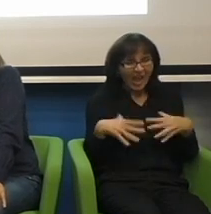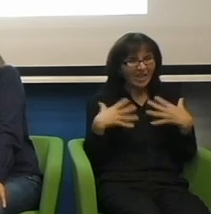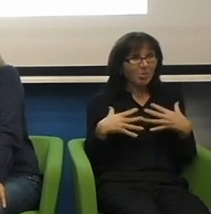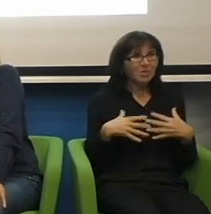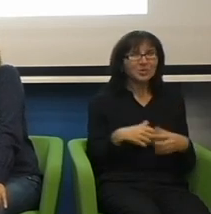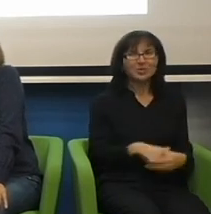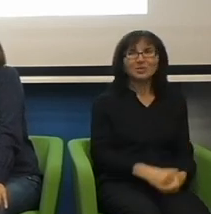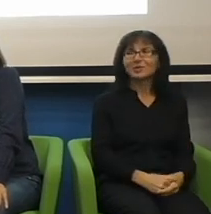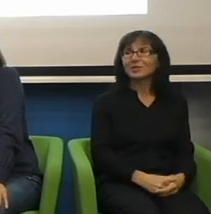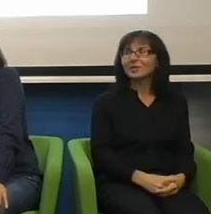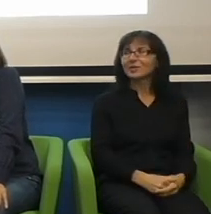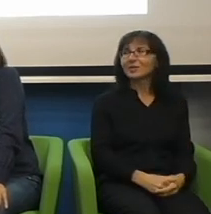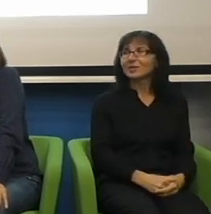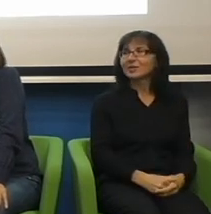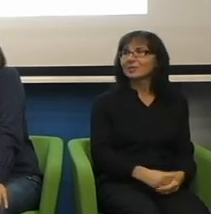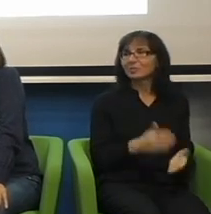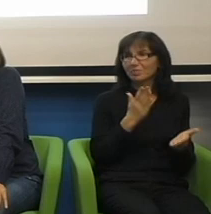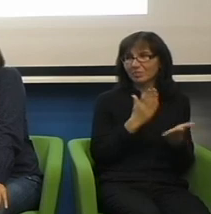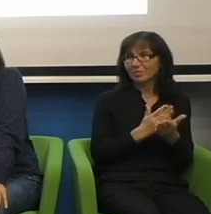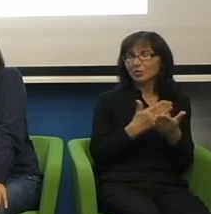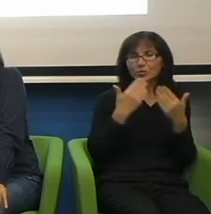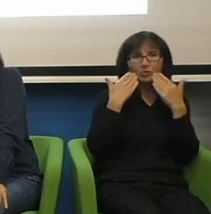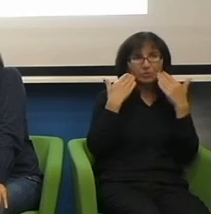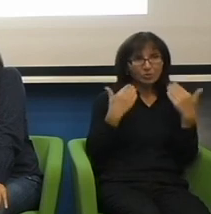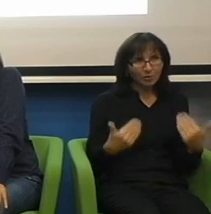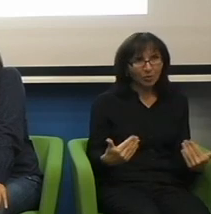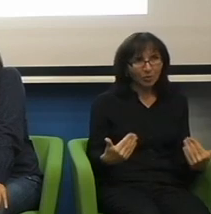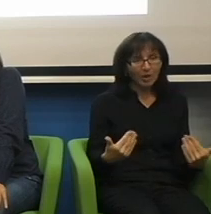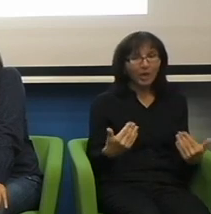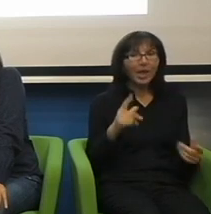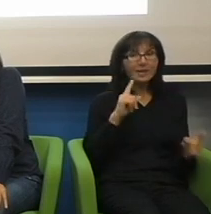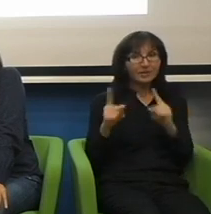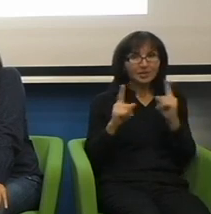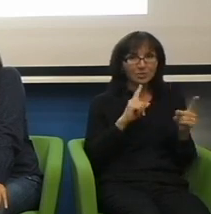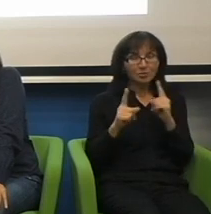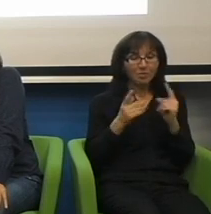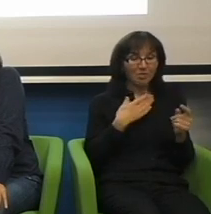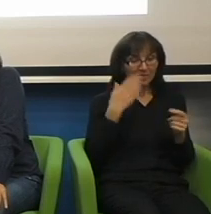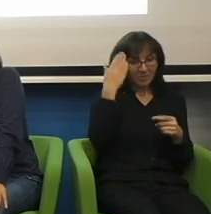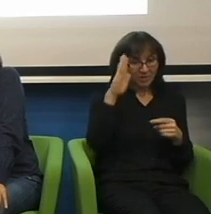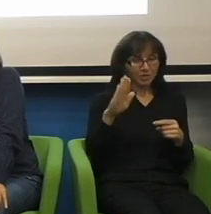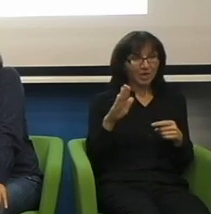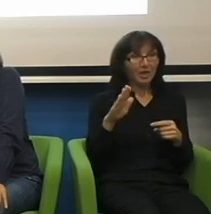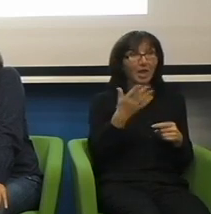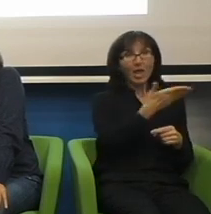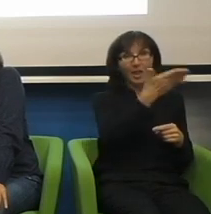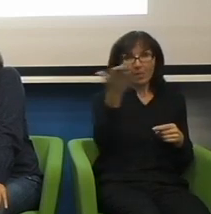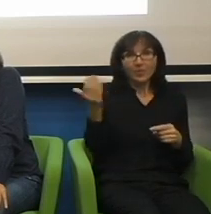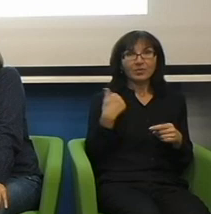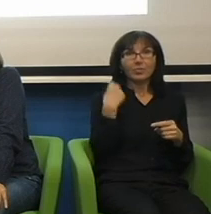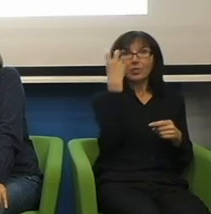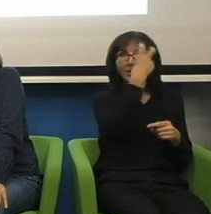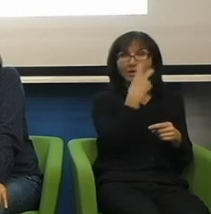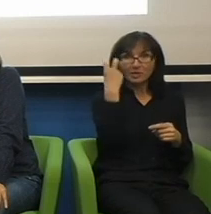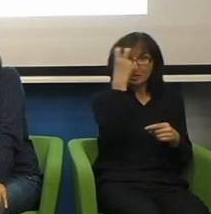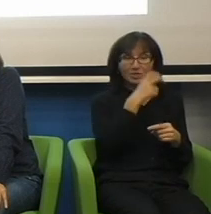rage. Mi pozostaje tylko bardzo podziękować za rozmowę. Mam nadzieję, że dla Państwa była ona równie interesująca jak